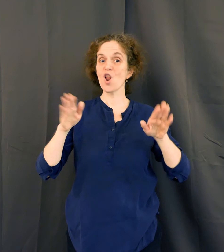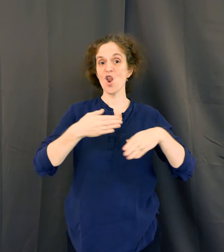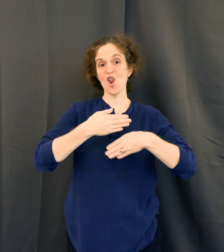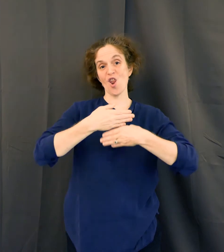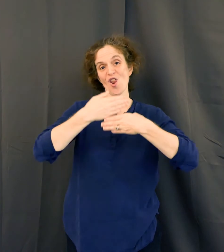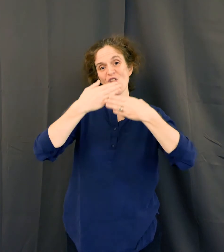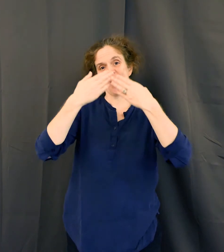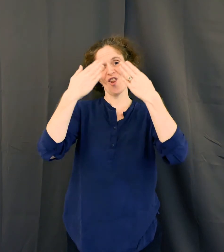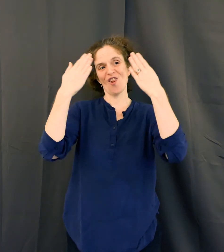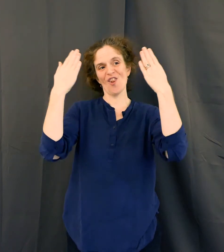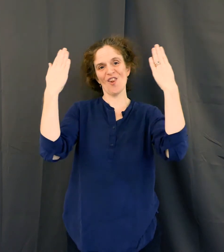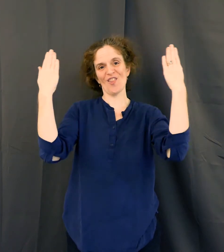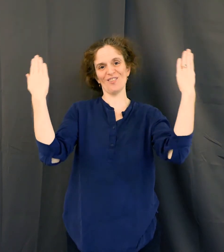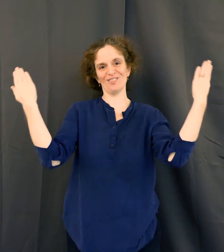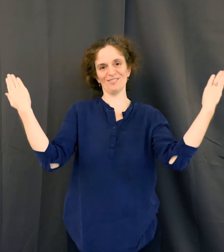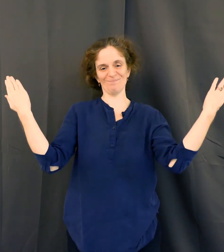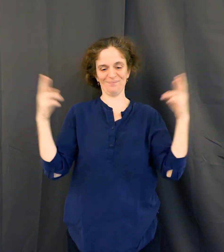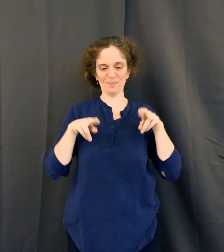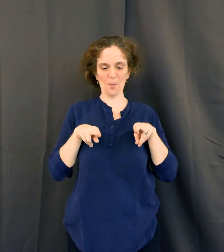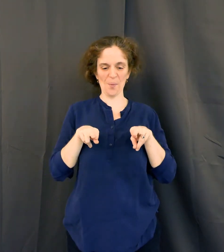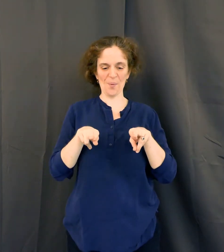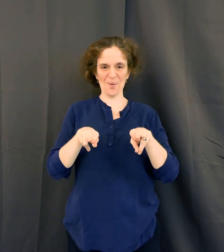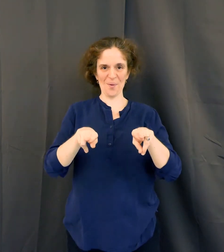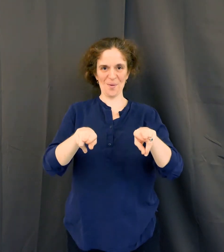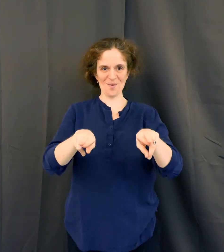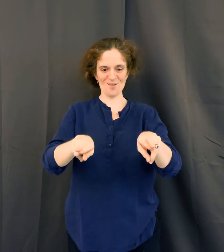Et le lendemain, dans la rue,